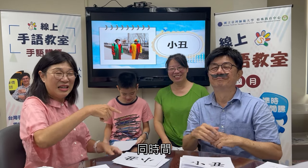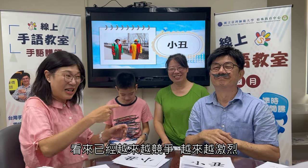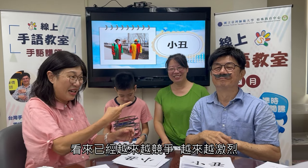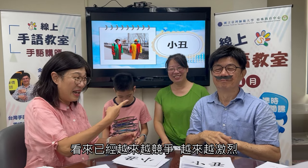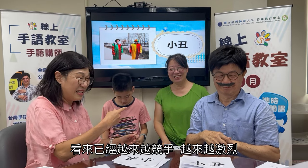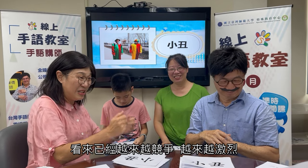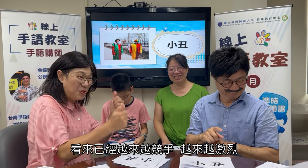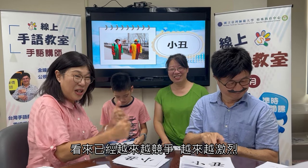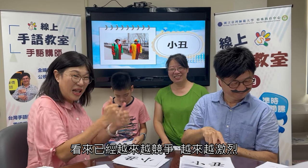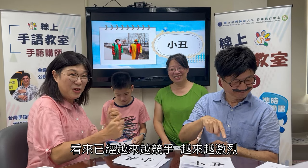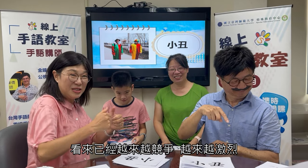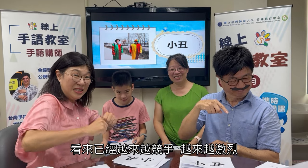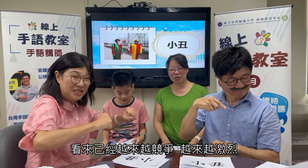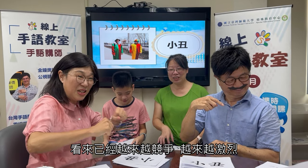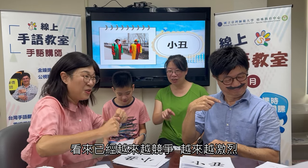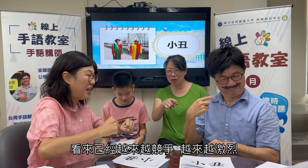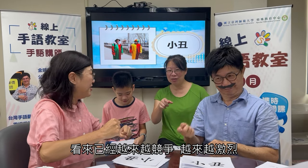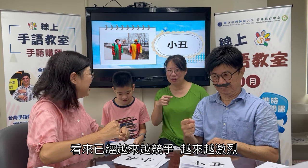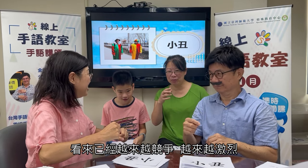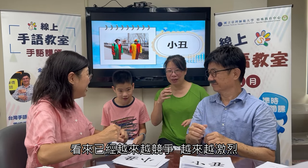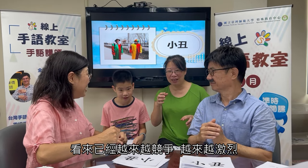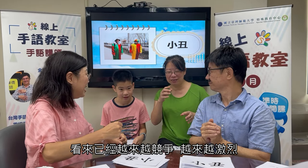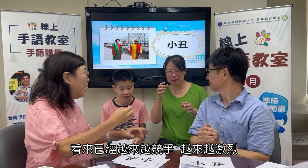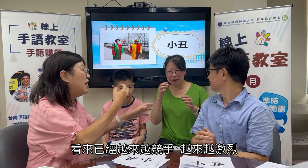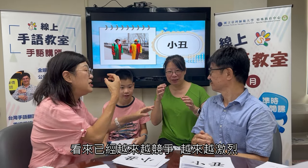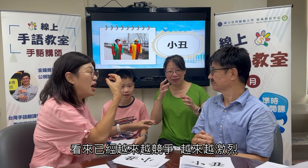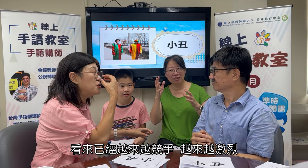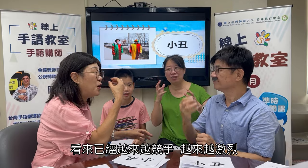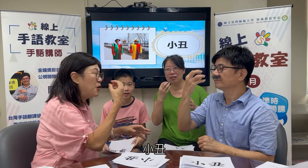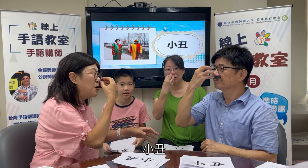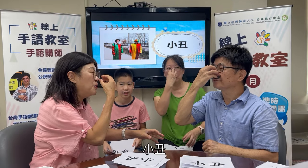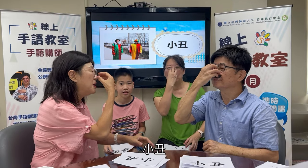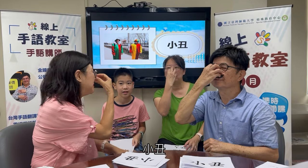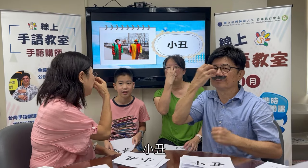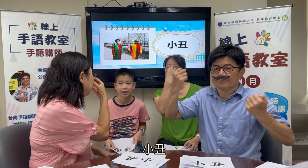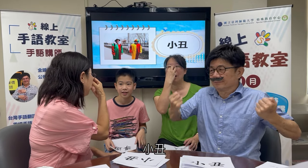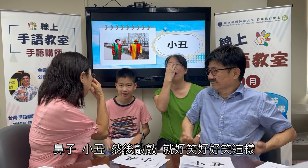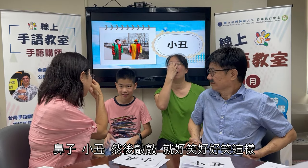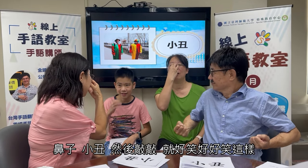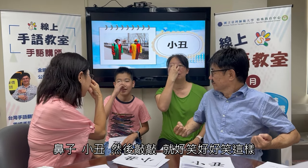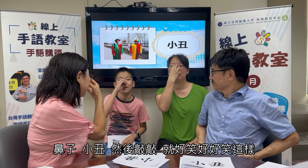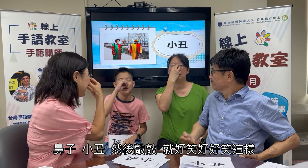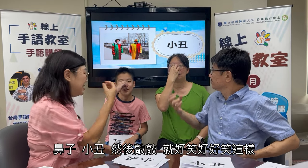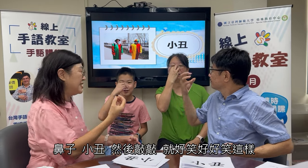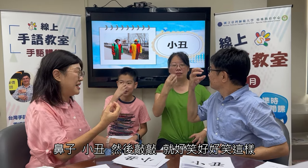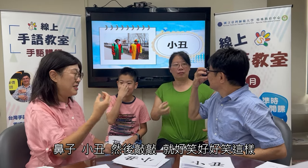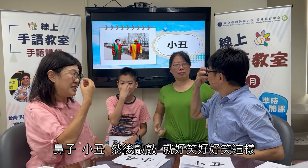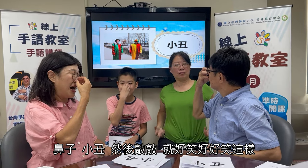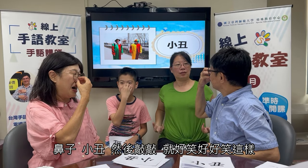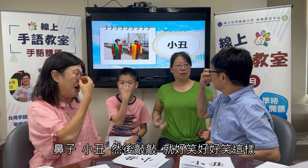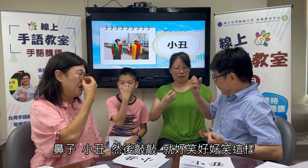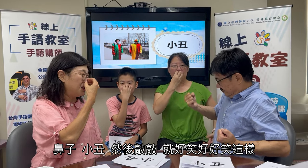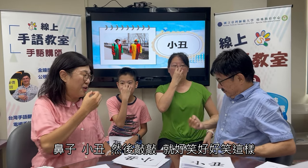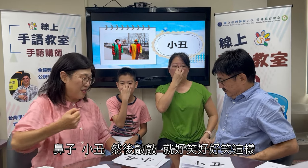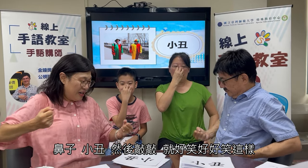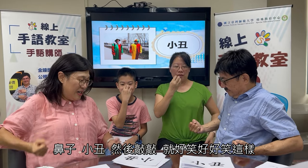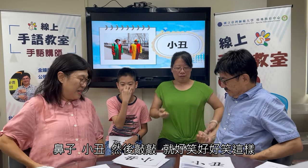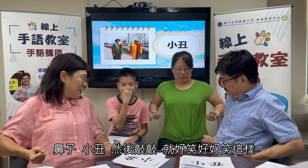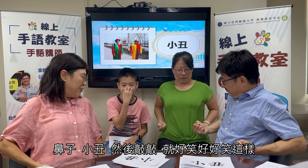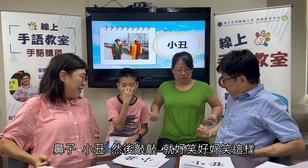看来已经越来越竞争越来越激烈啊！小丑鼻子，小丑，对，然